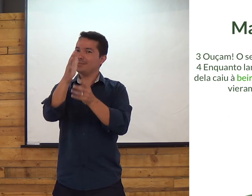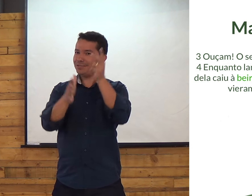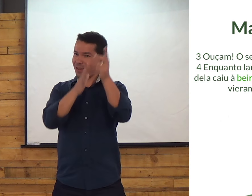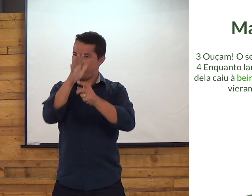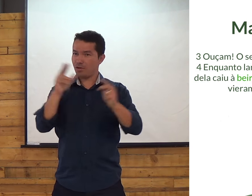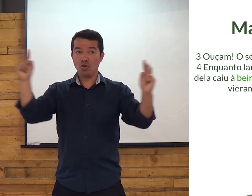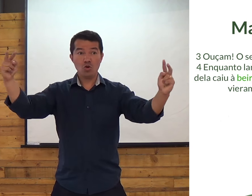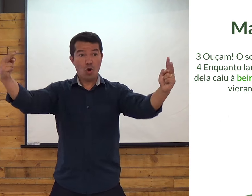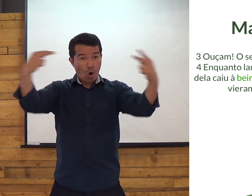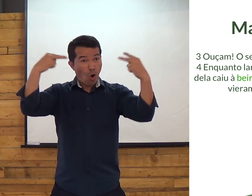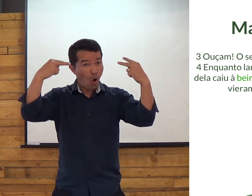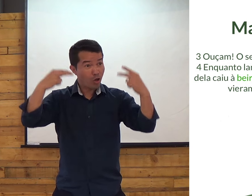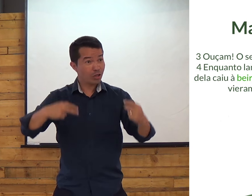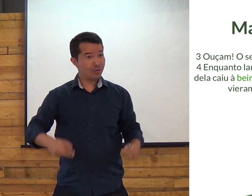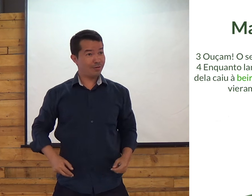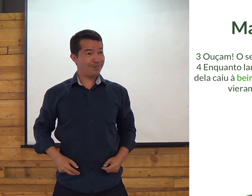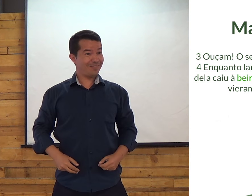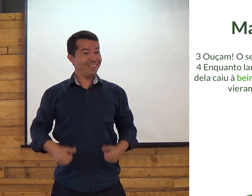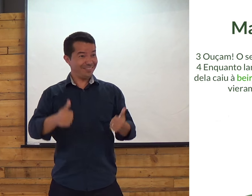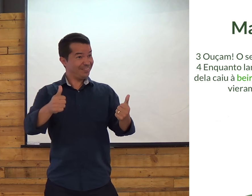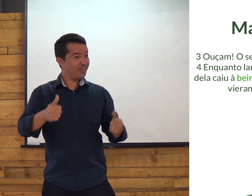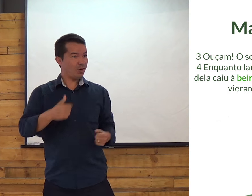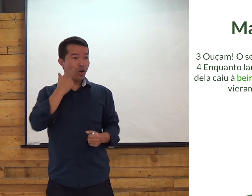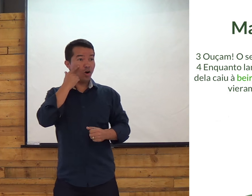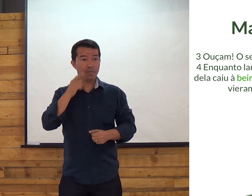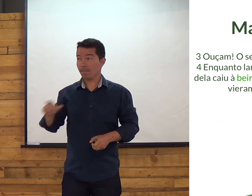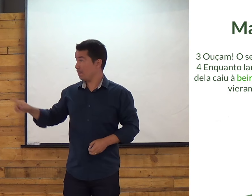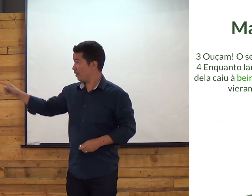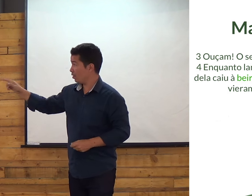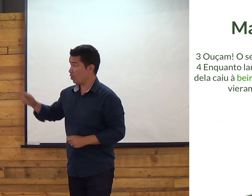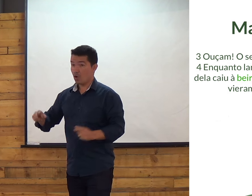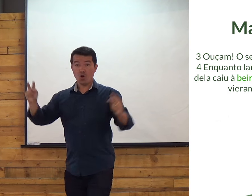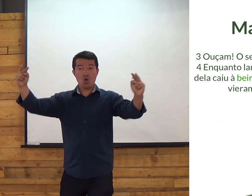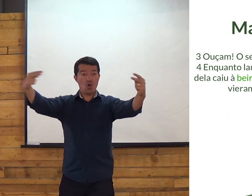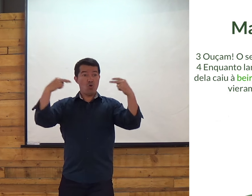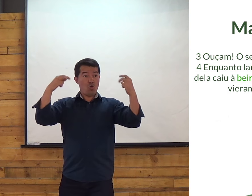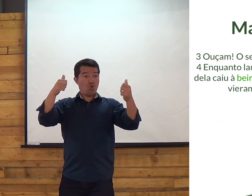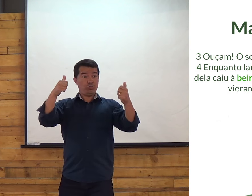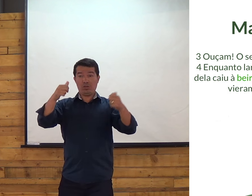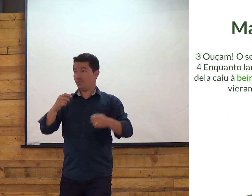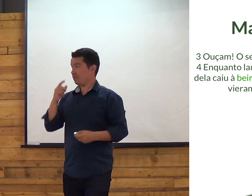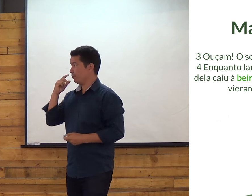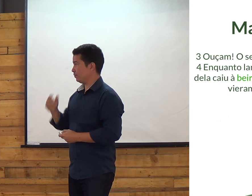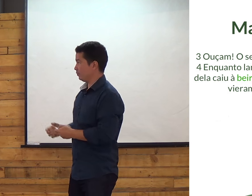olhem. Isso combina com, isso é o que dá certo em Libras. Prestem atenção.